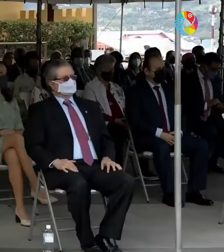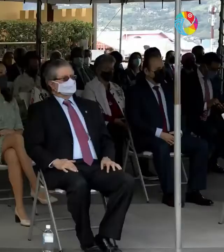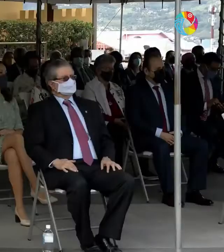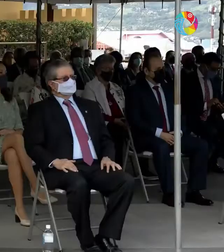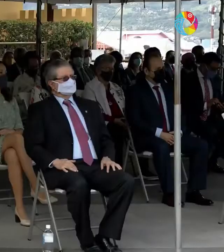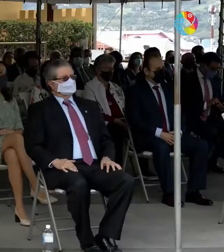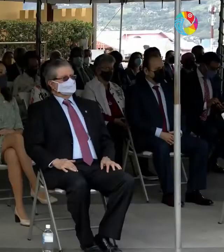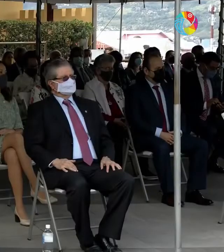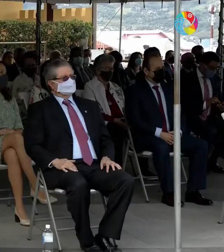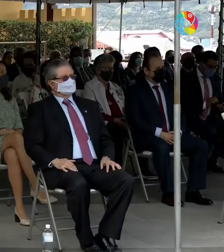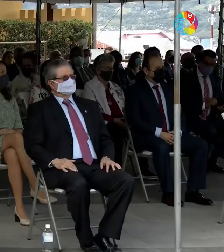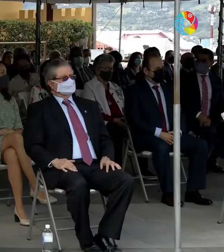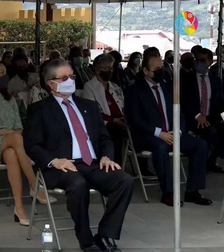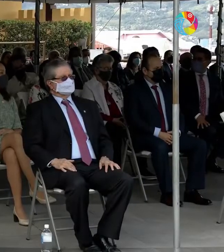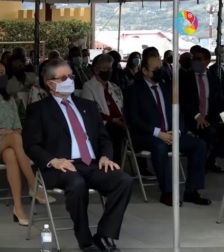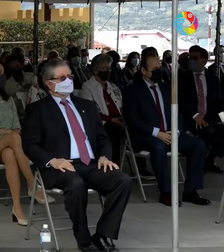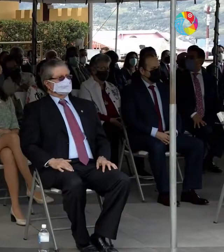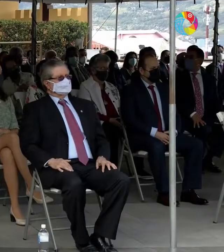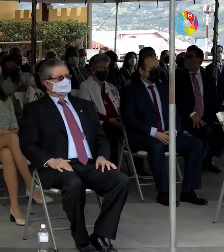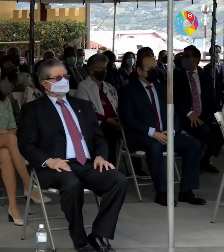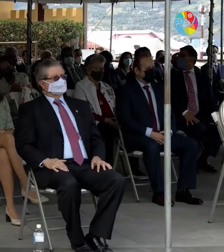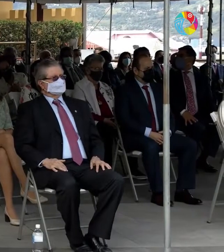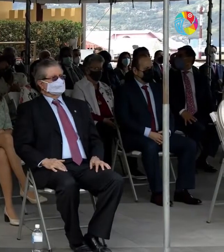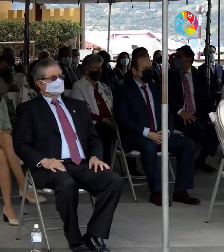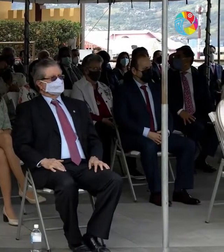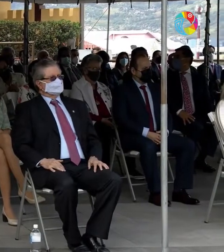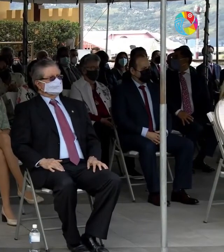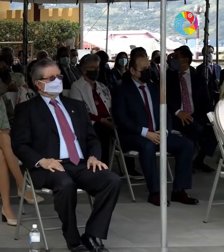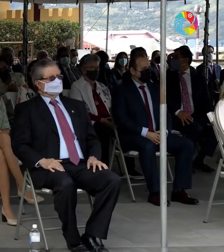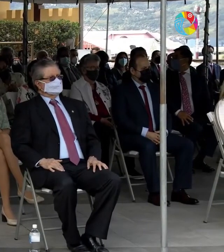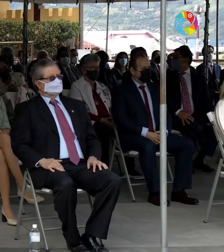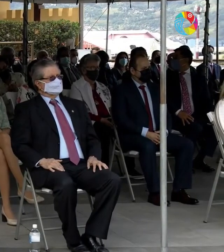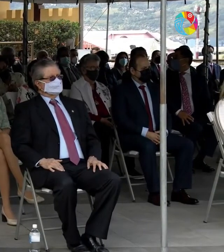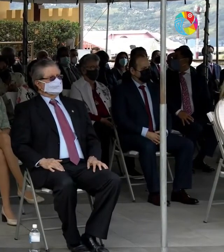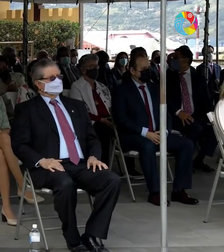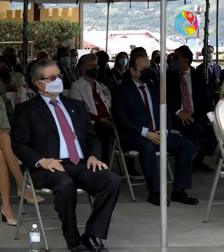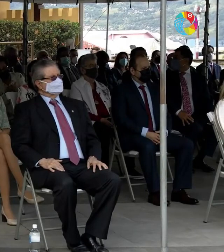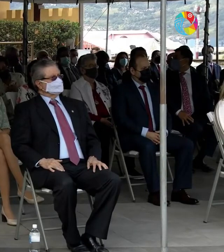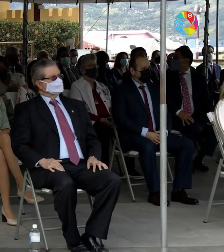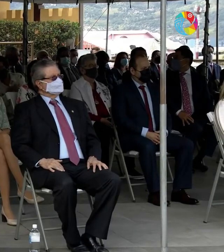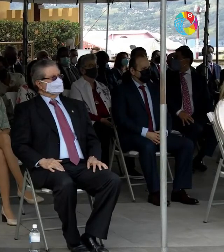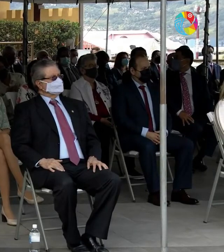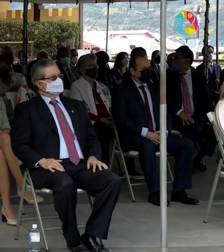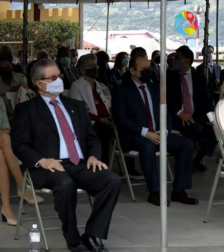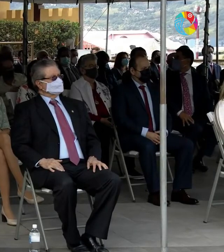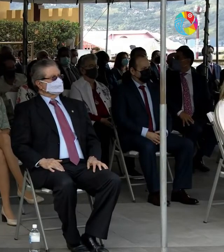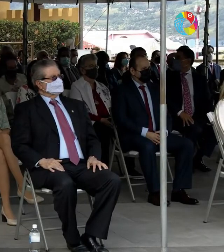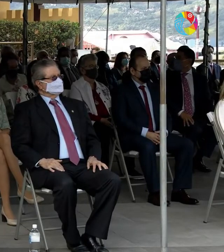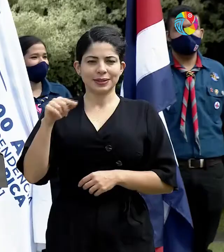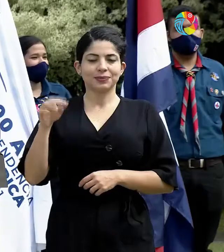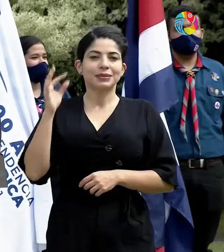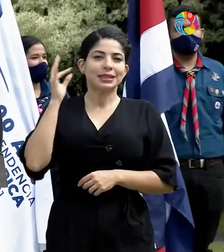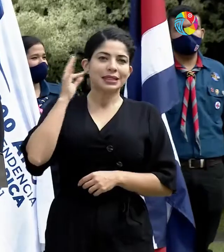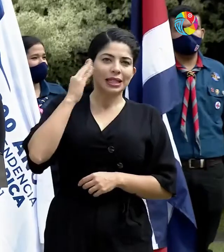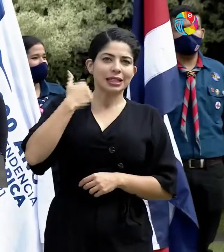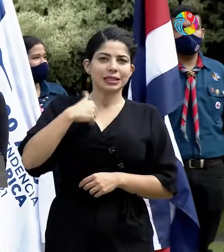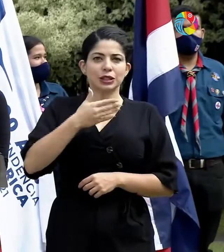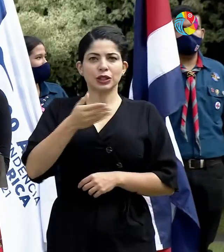los señores vicepresidentes de la República, doña Epsi Campbell y don Marvin Rodríguez, señoras y señores